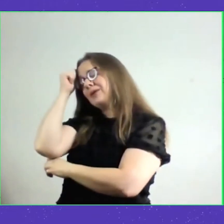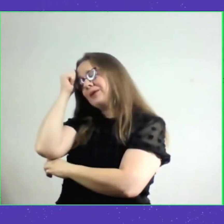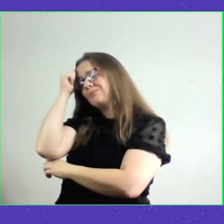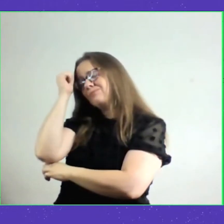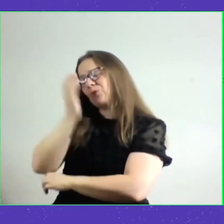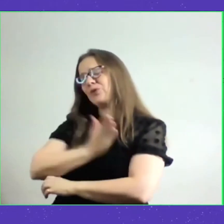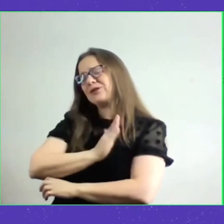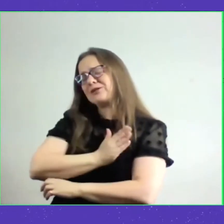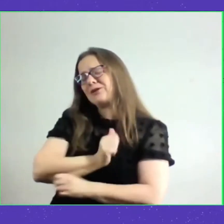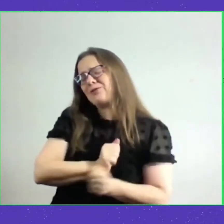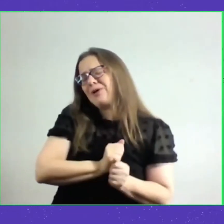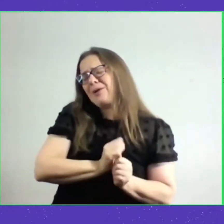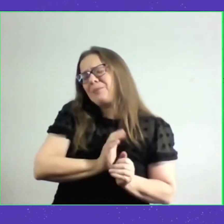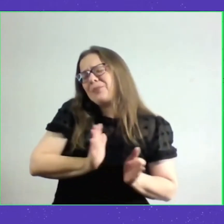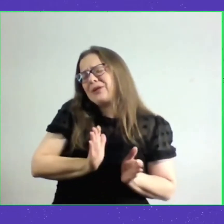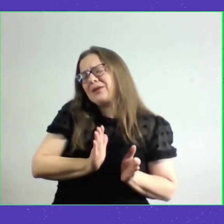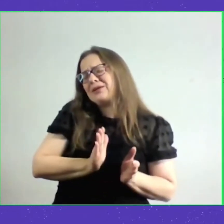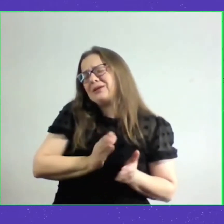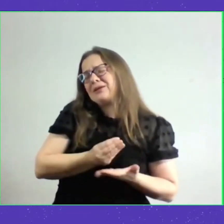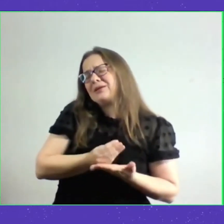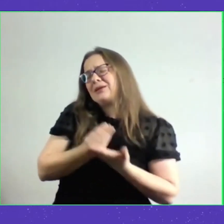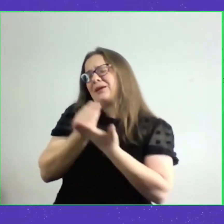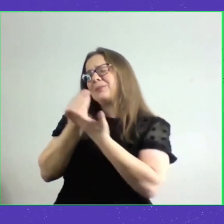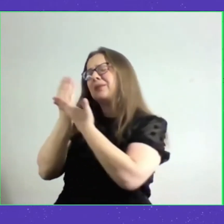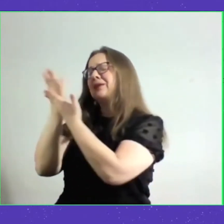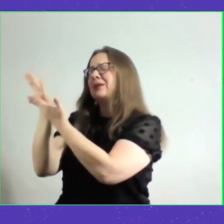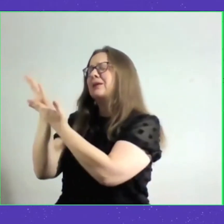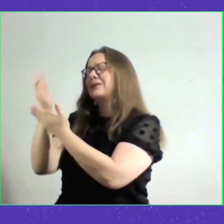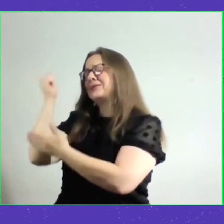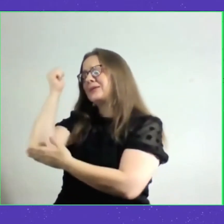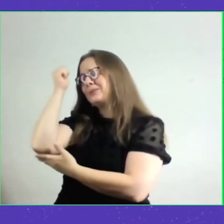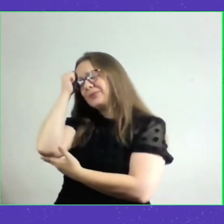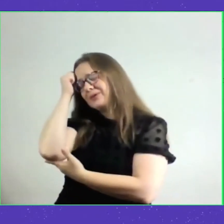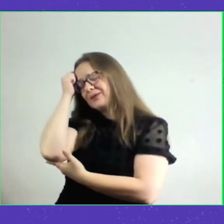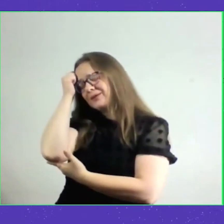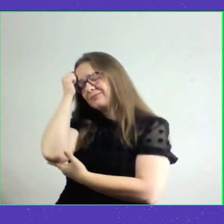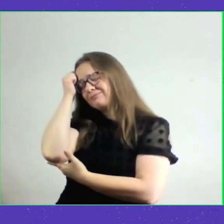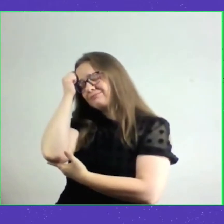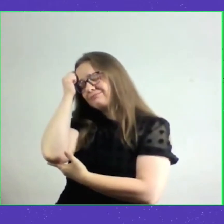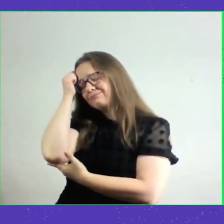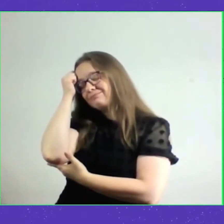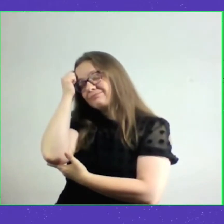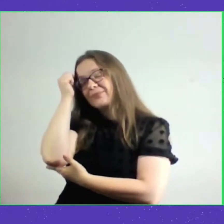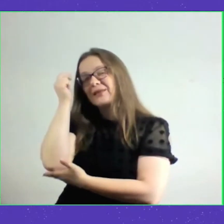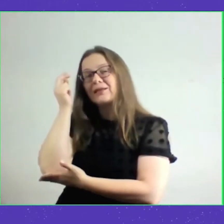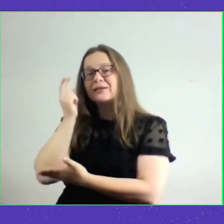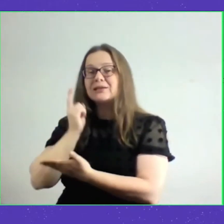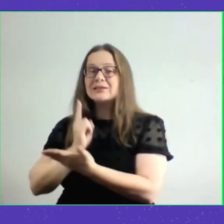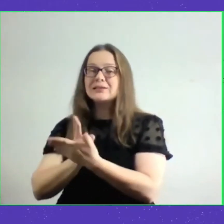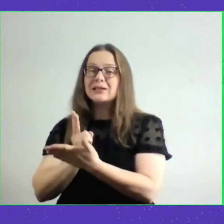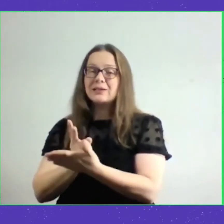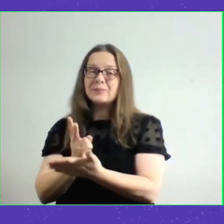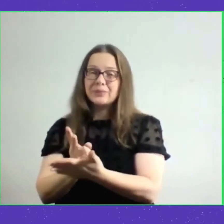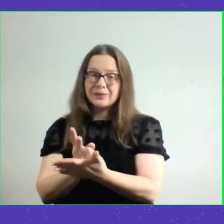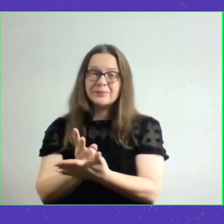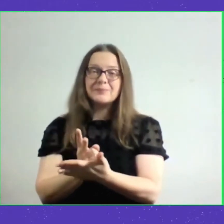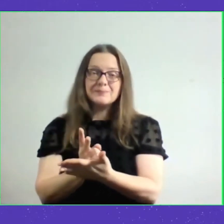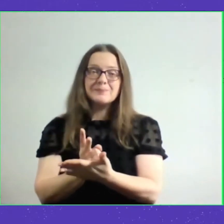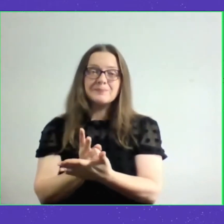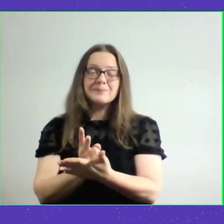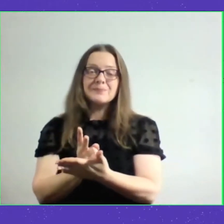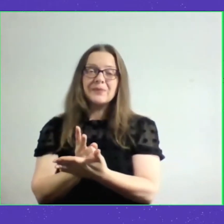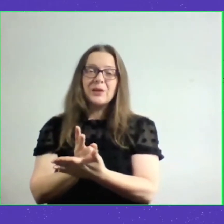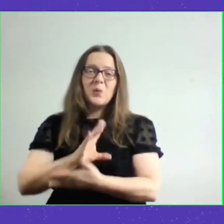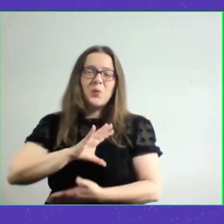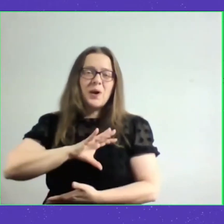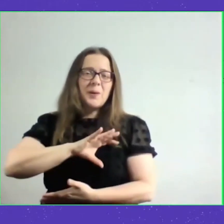E precisamos dar uma dedicação reverente, o seu amor reverente